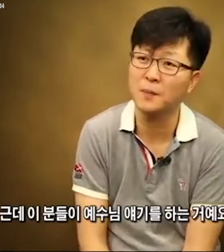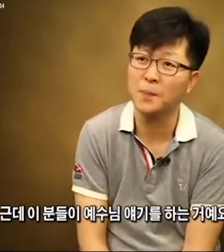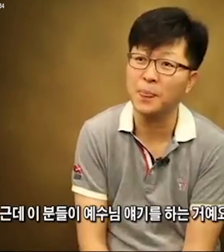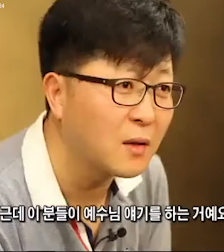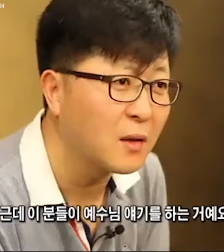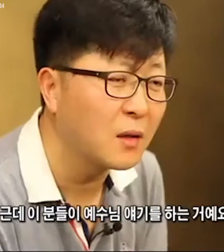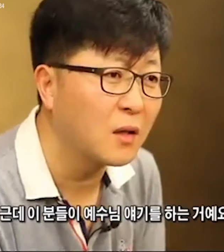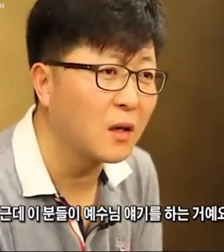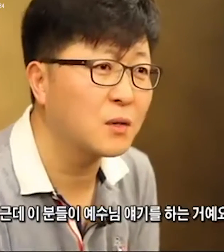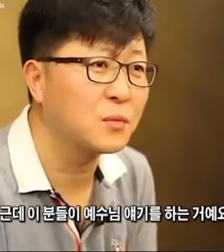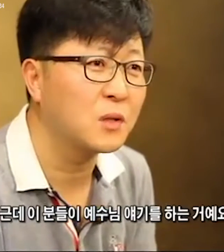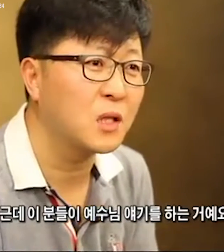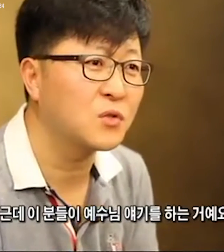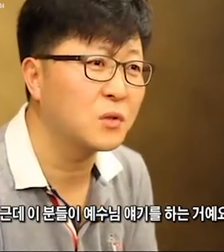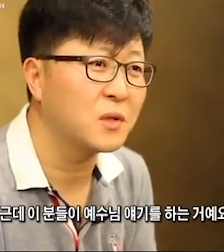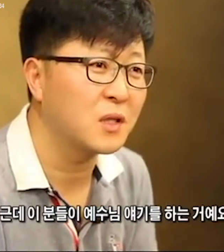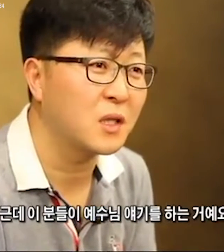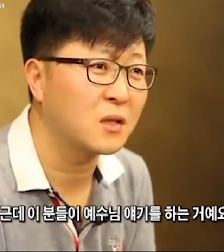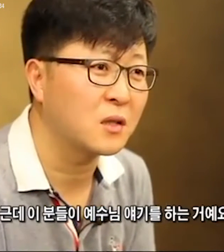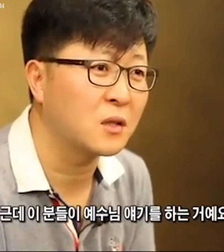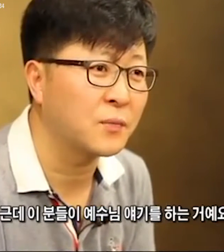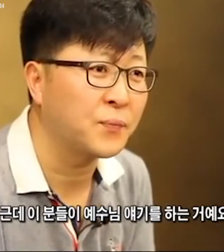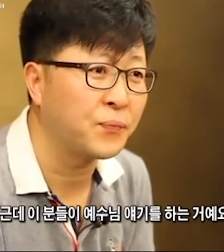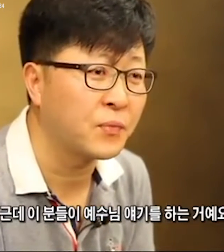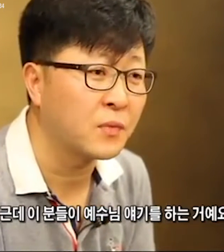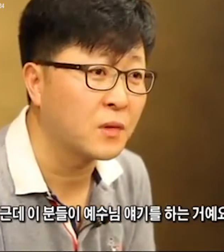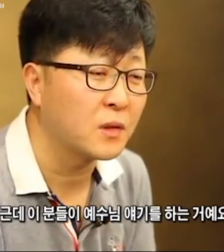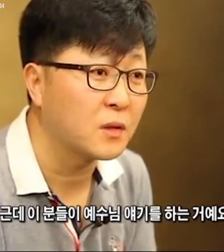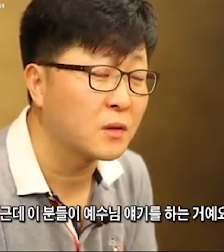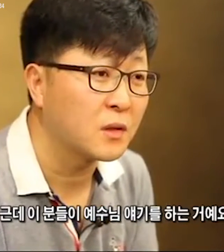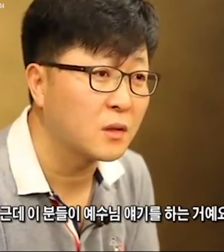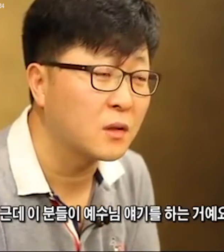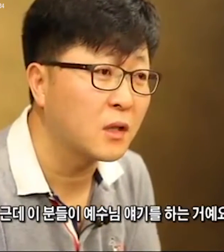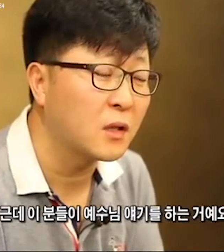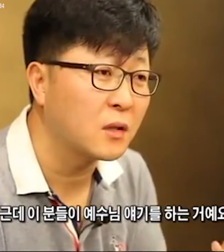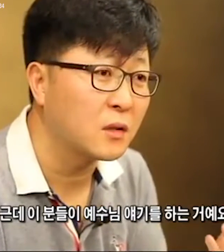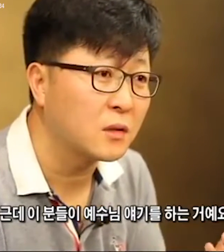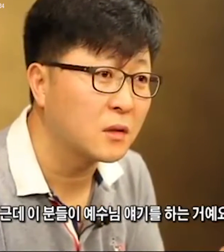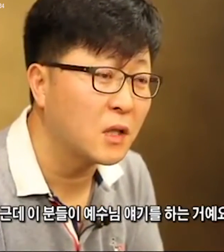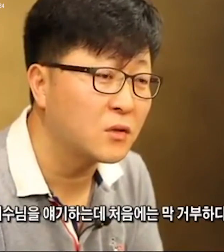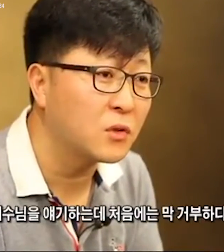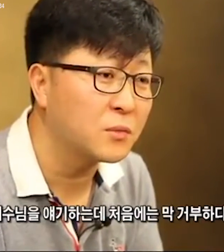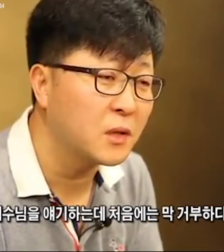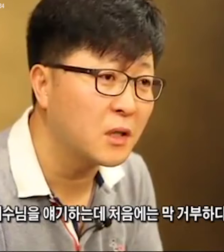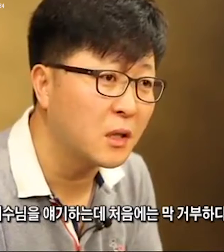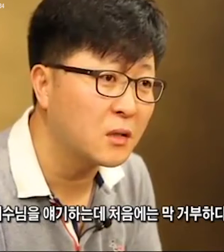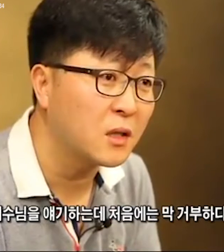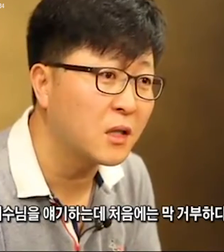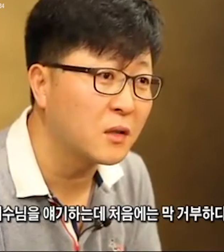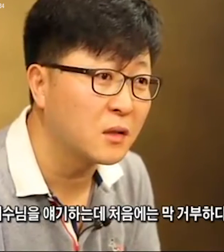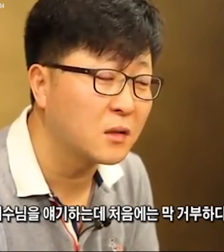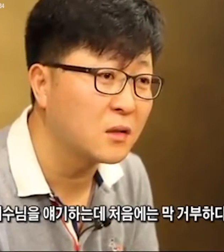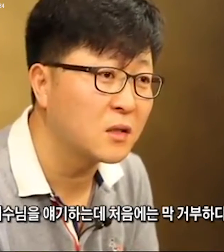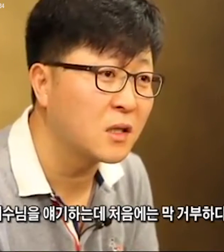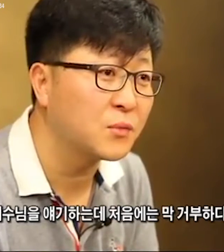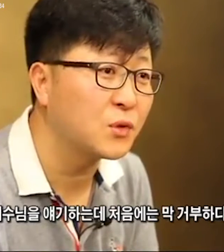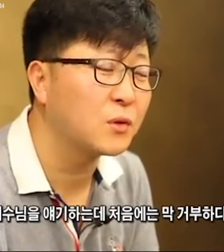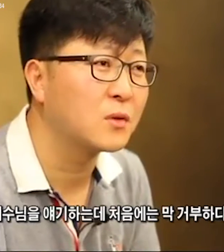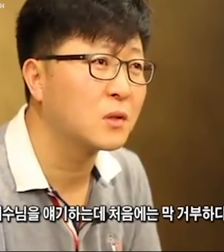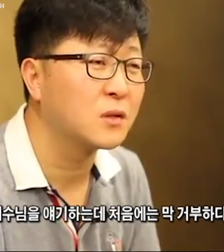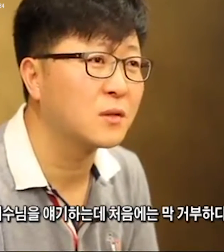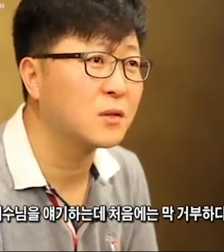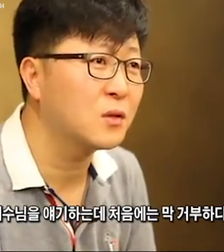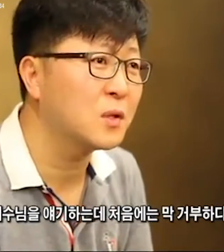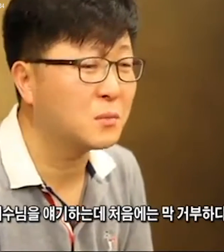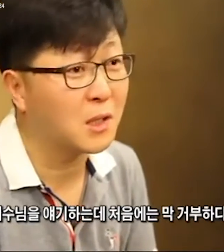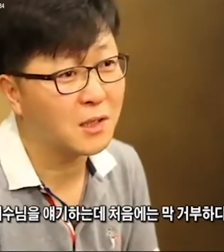있었던 거예요. 근데 근데 예수님을 얘기하는 거예요. 근데 그 예수님을 얘기하는데 듣는